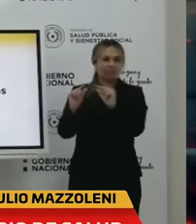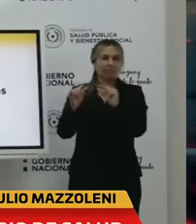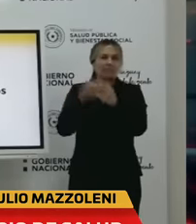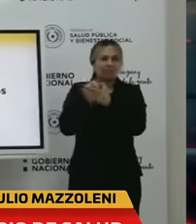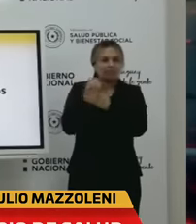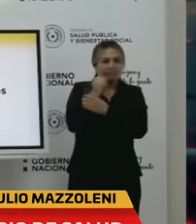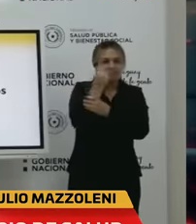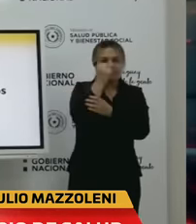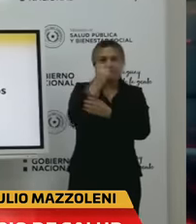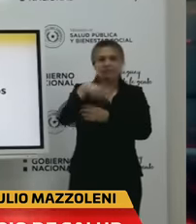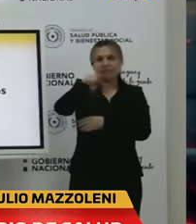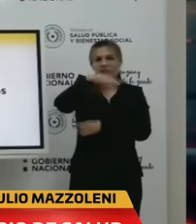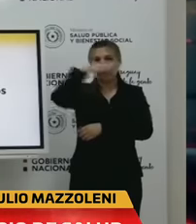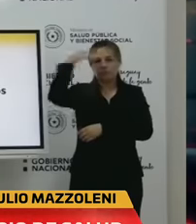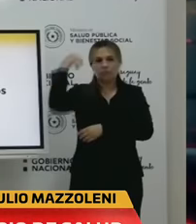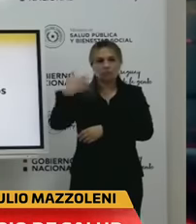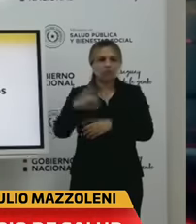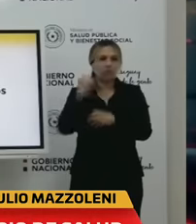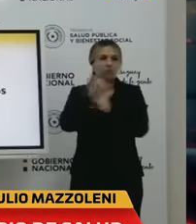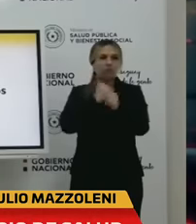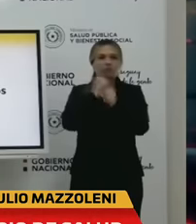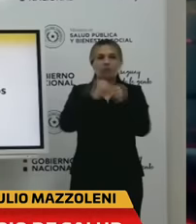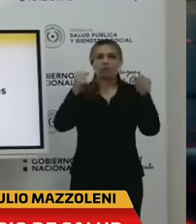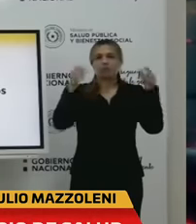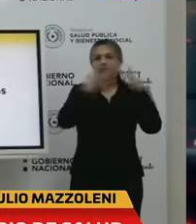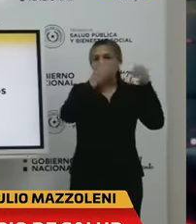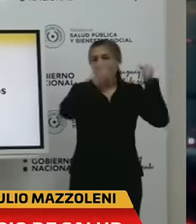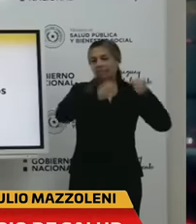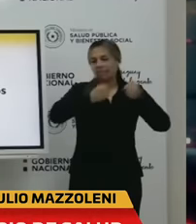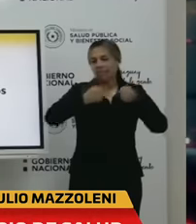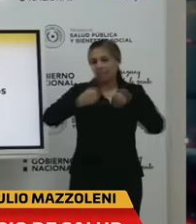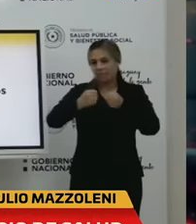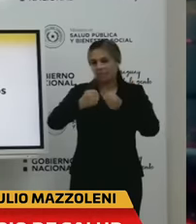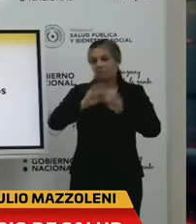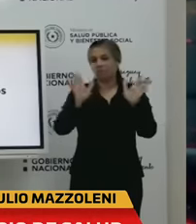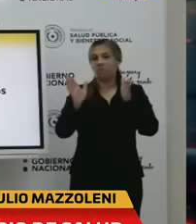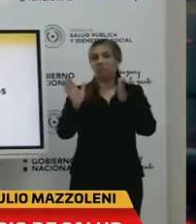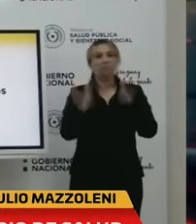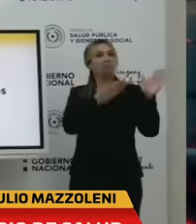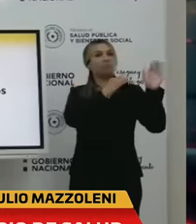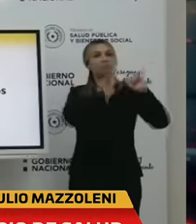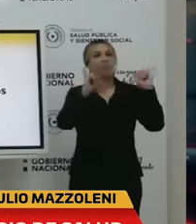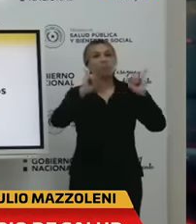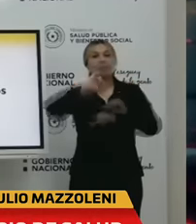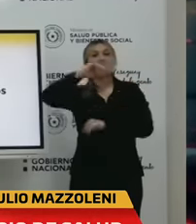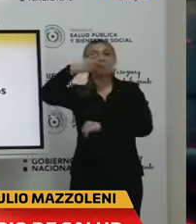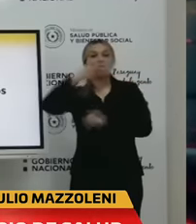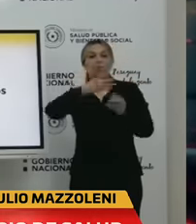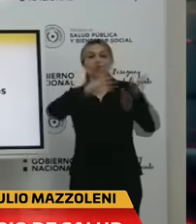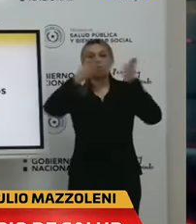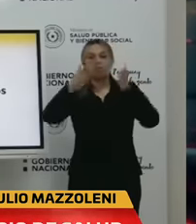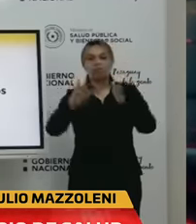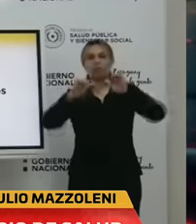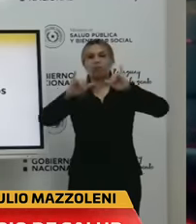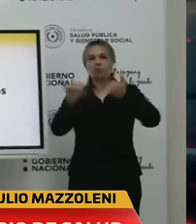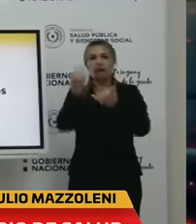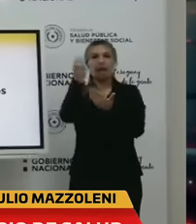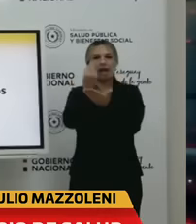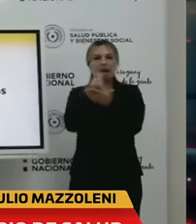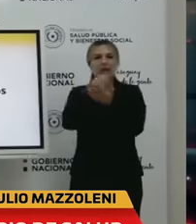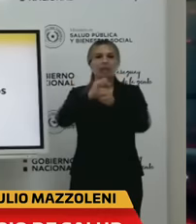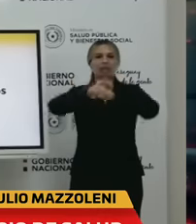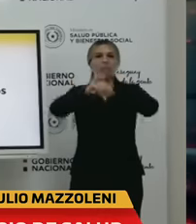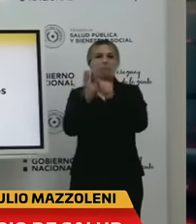ha hecho un enorme y gran trabajo en ese sentido. En una segunda etapa, ya con la circulación viral sostenida, entonces la idea